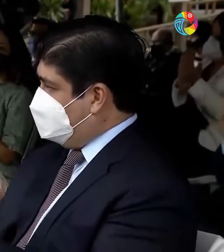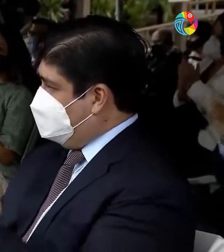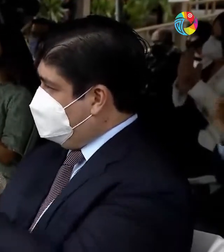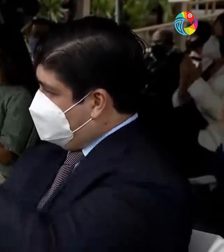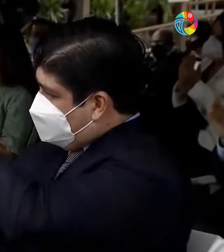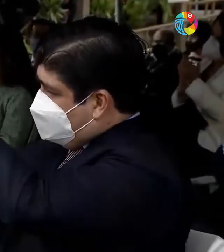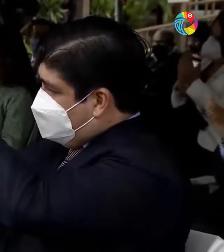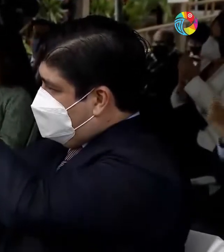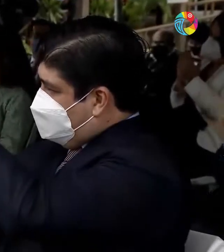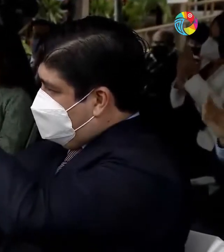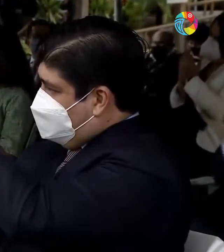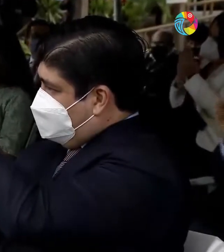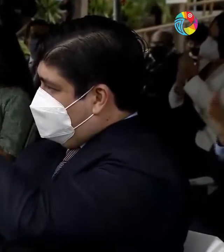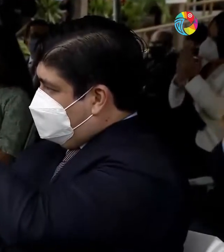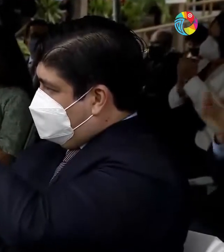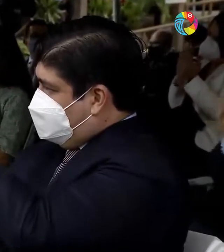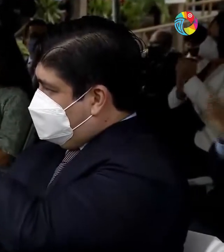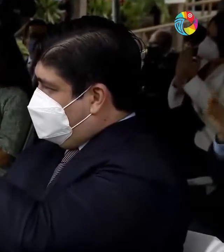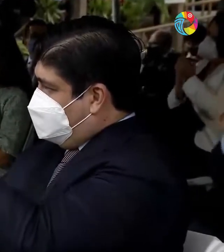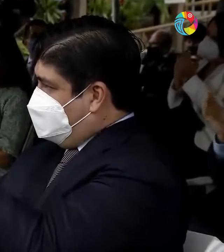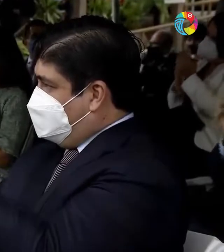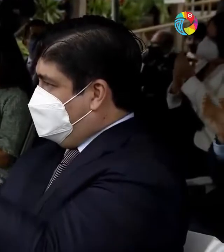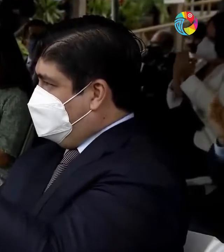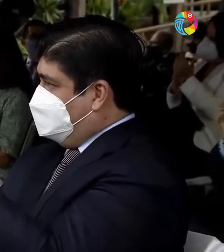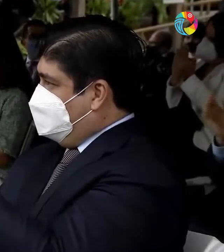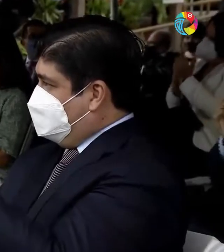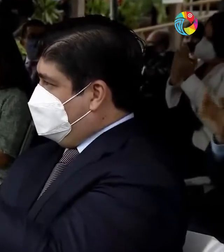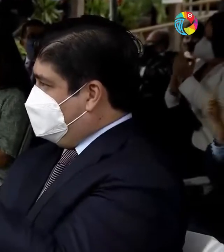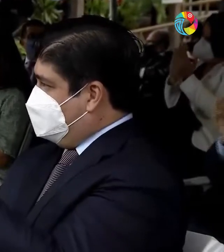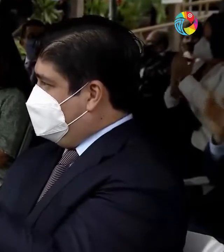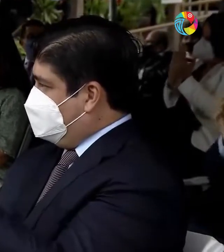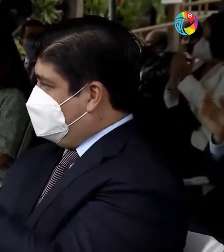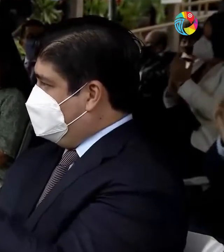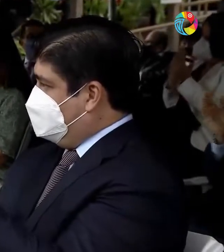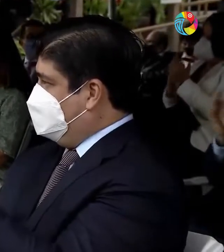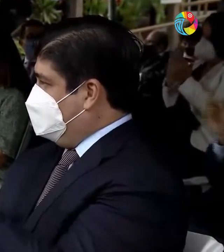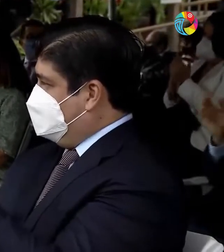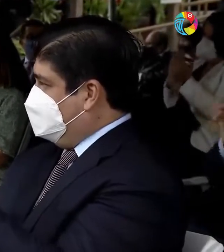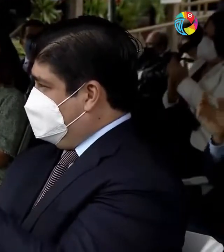Aplauso para nuestra banda sinfónica juvenil del Instituto Nacional de la Música.